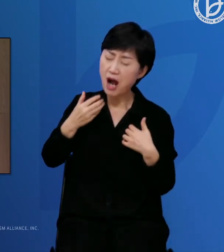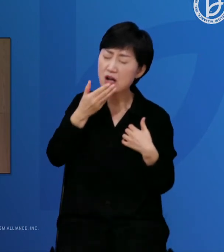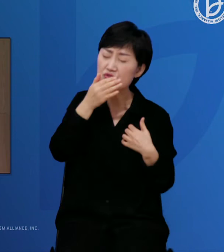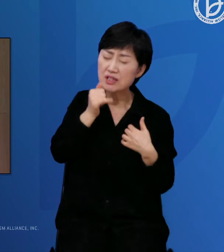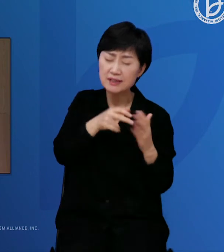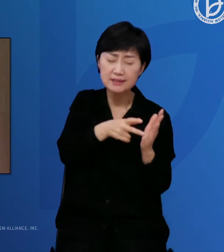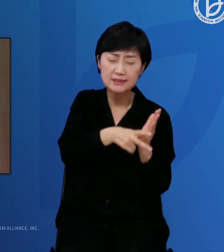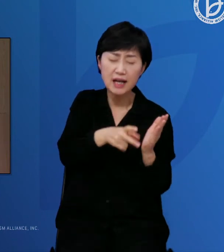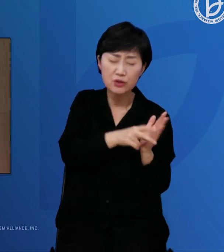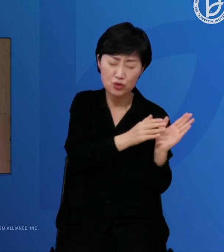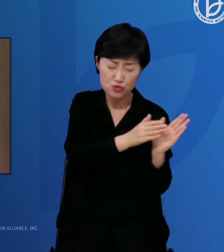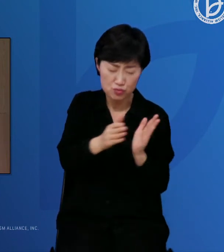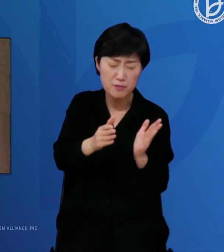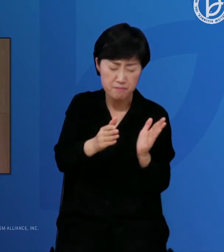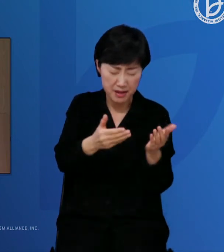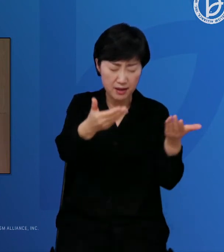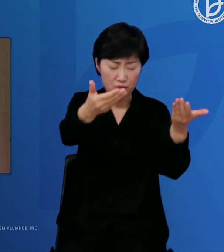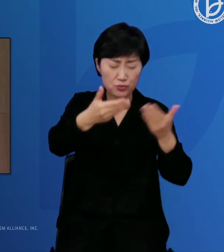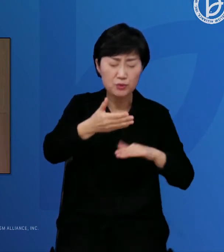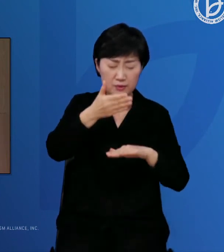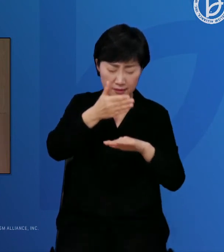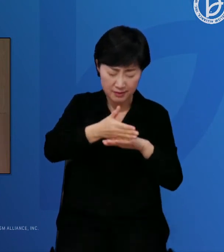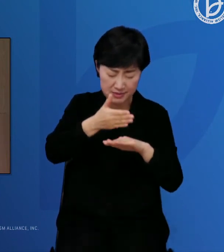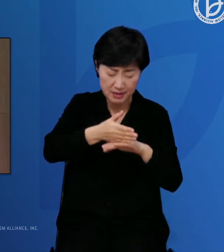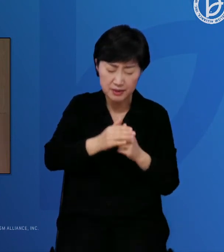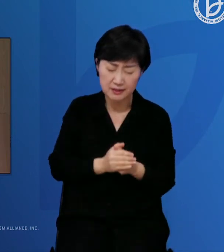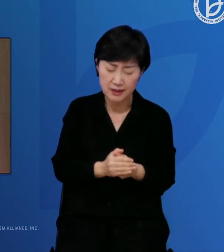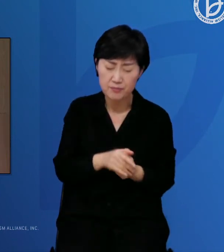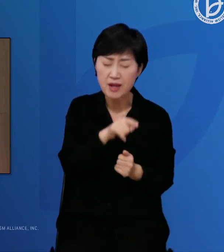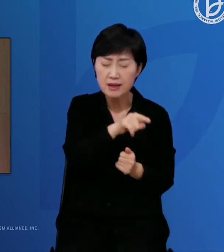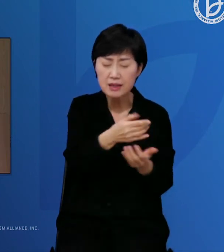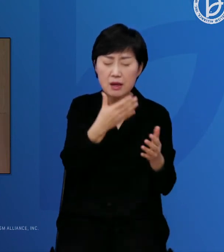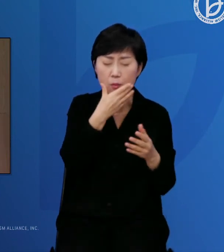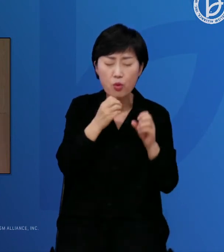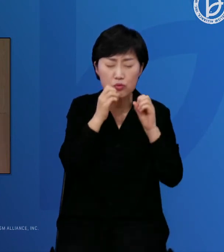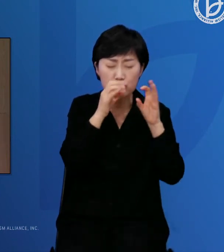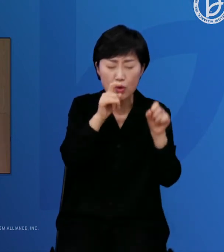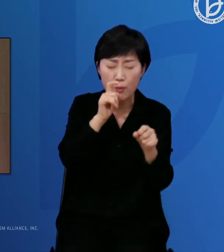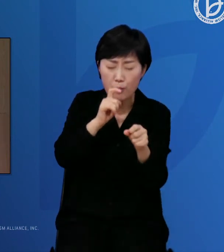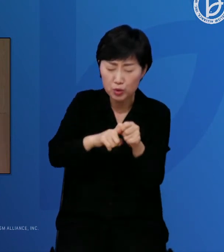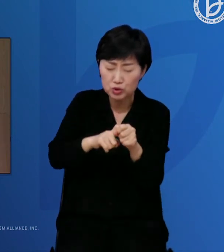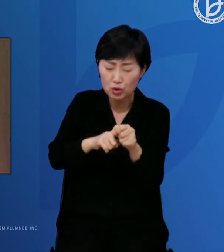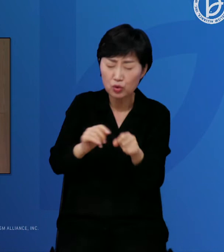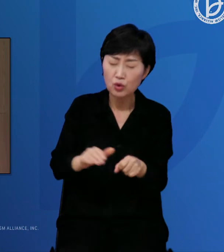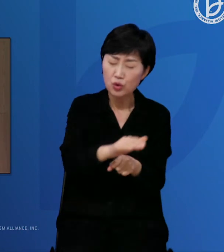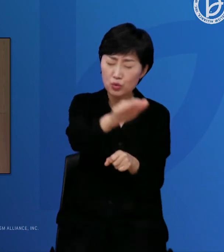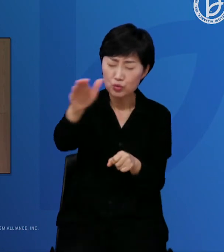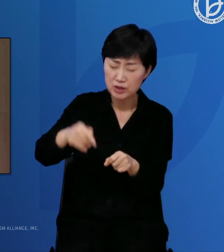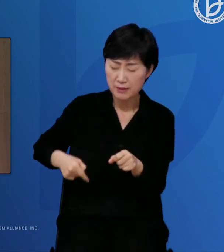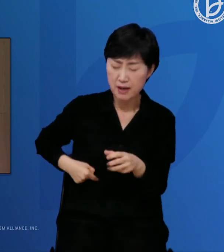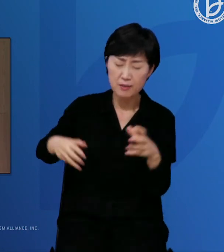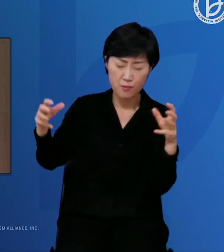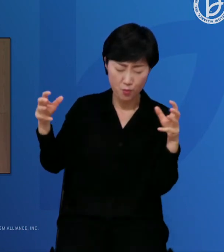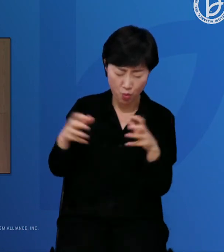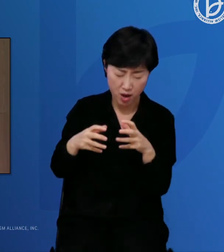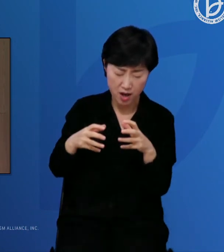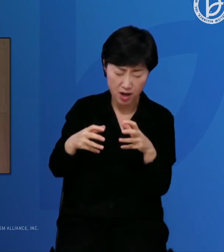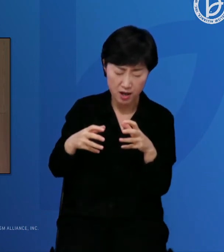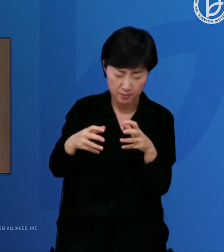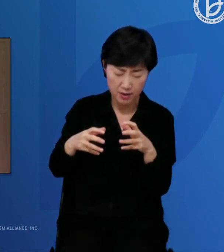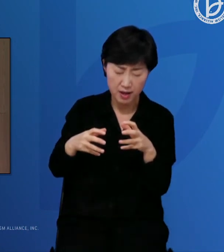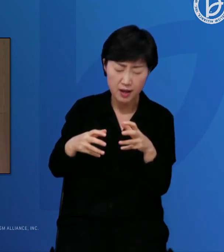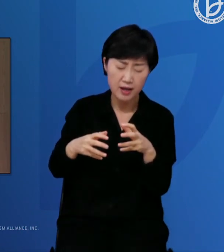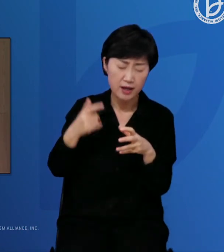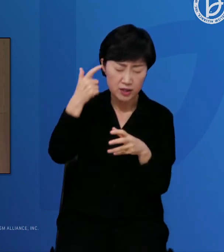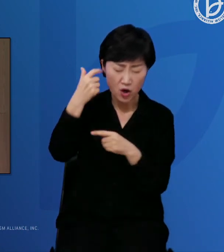우리 교회가 원내스되어 함께 복음의 깃발을 들게 하시고 영적 안테나로서 237 5천 종족과